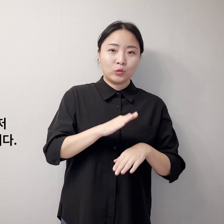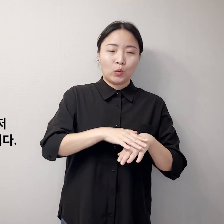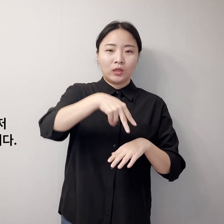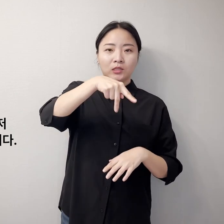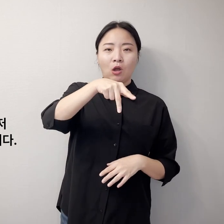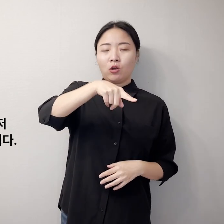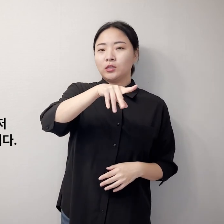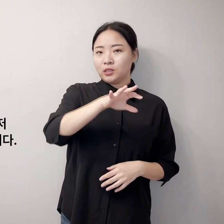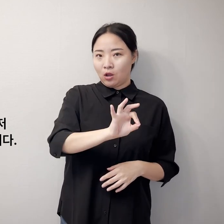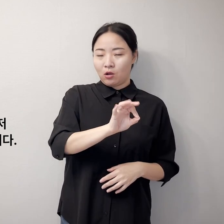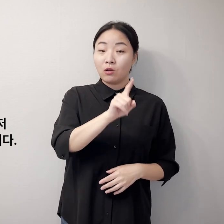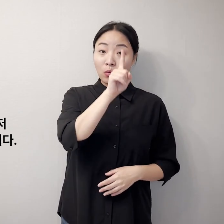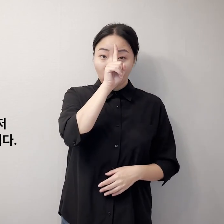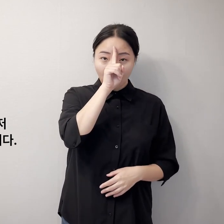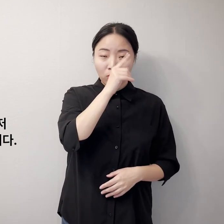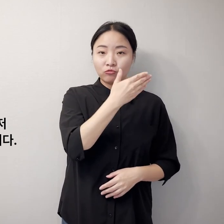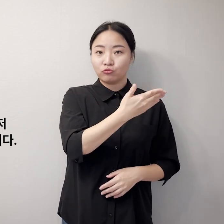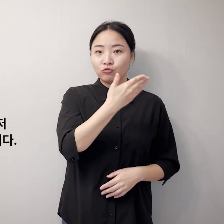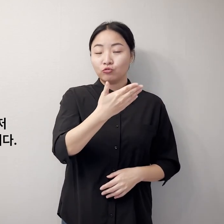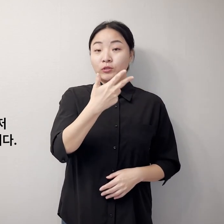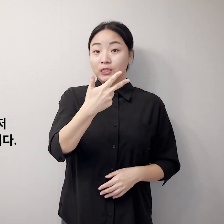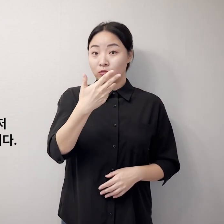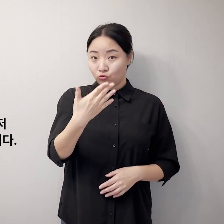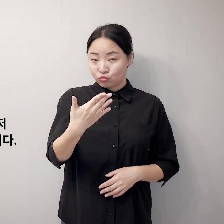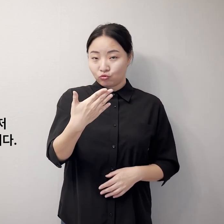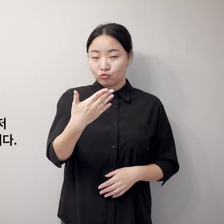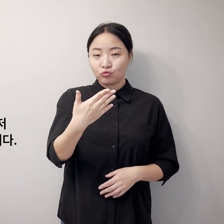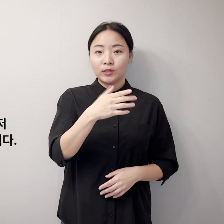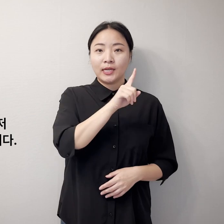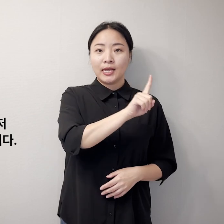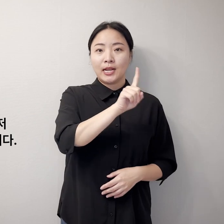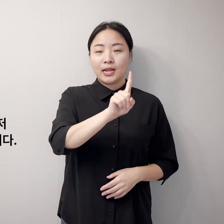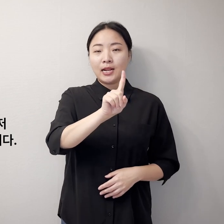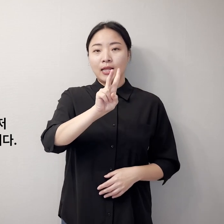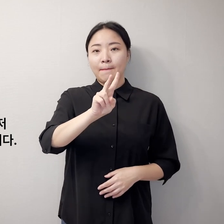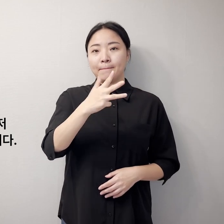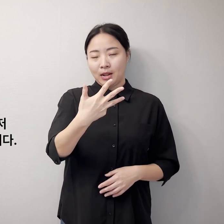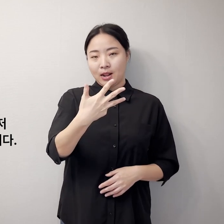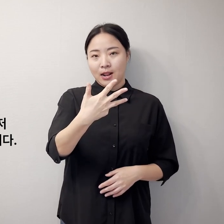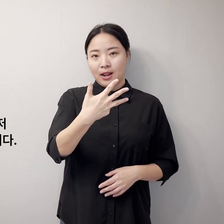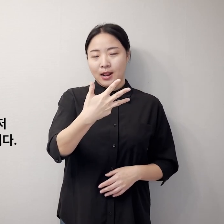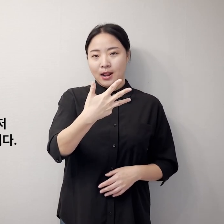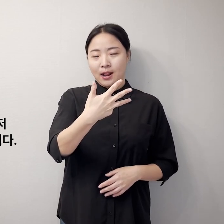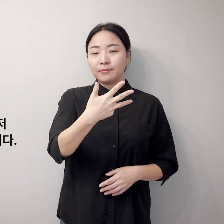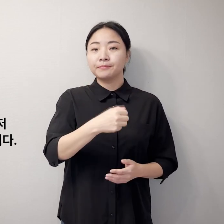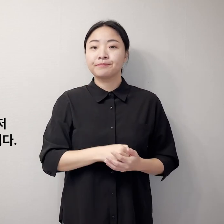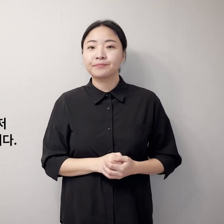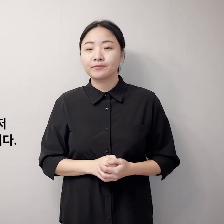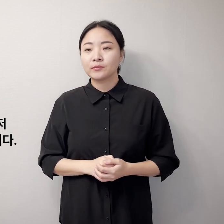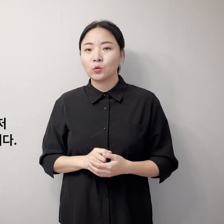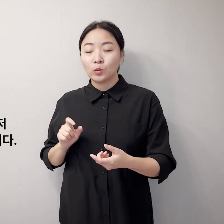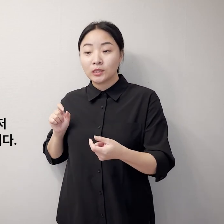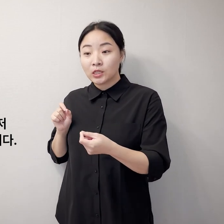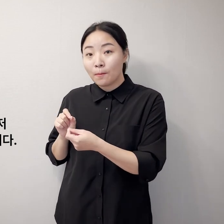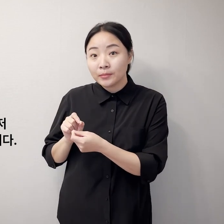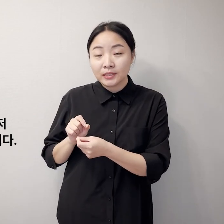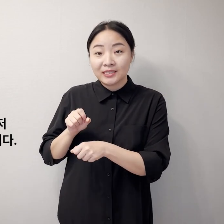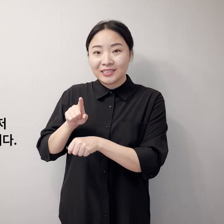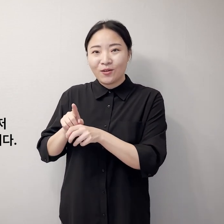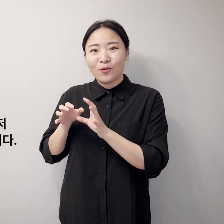010-9979-1128 접근성 문의 및